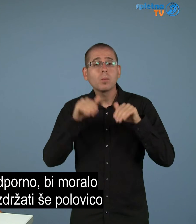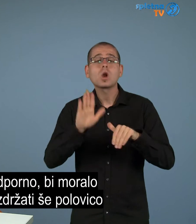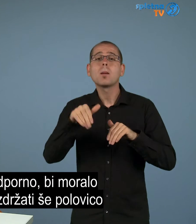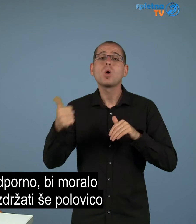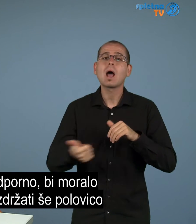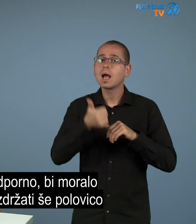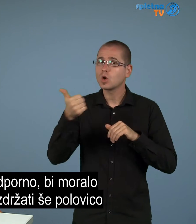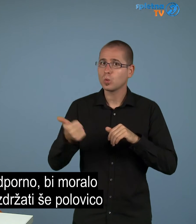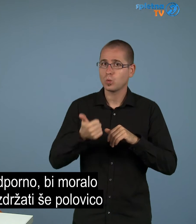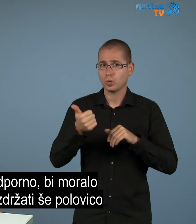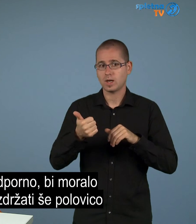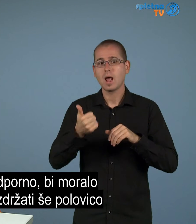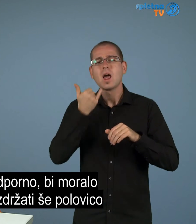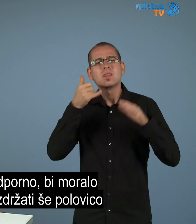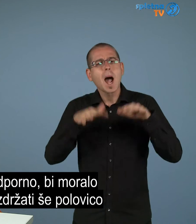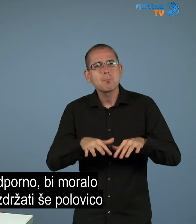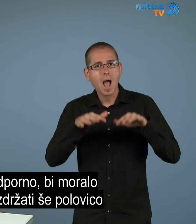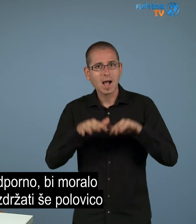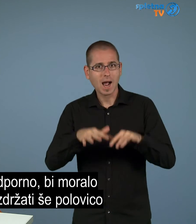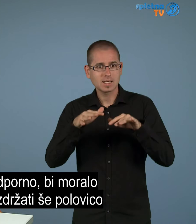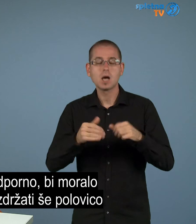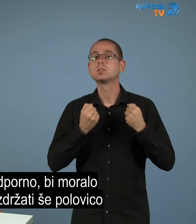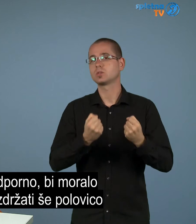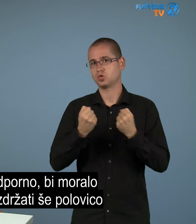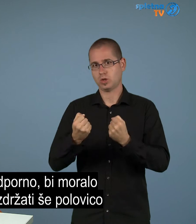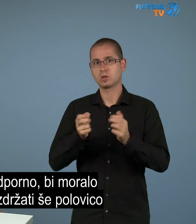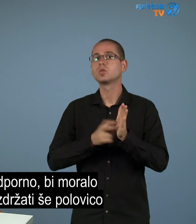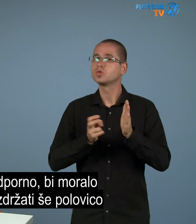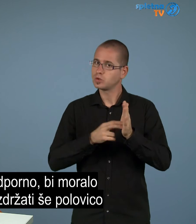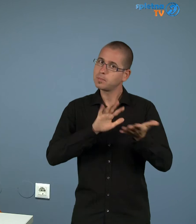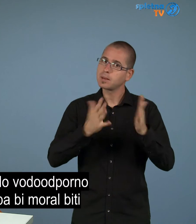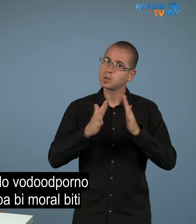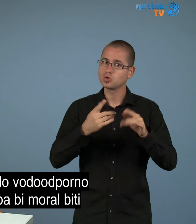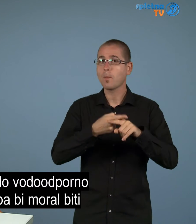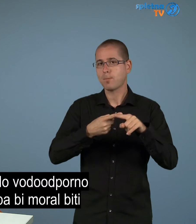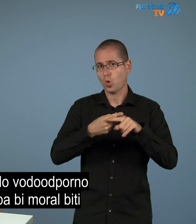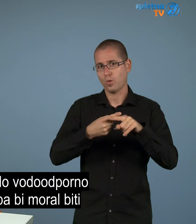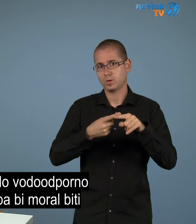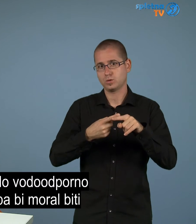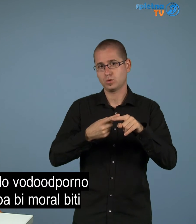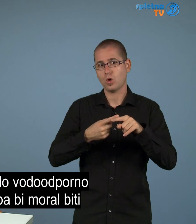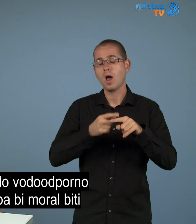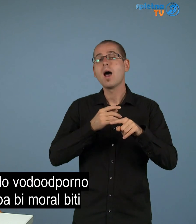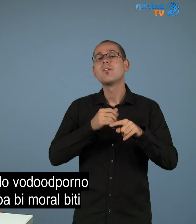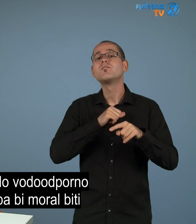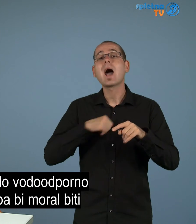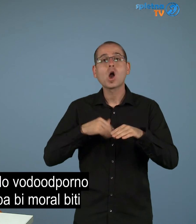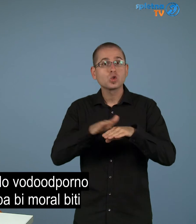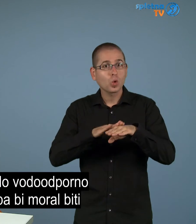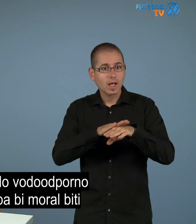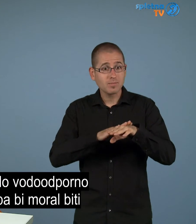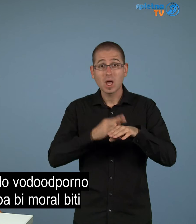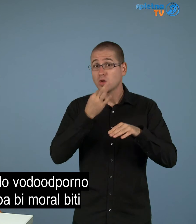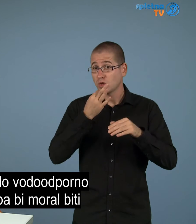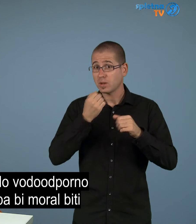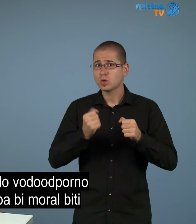1 uri namakanja zdržati še približno polovico faktorja. Če pa je zelo